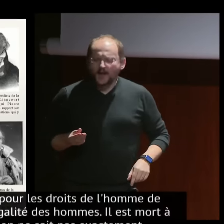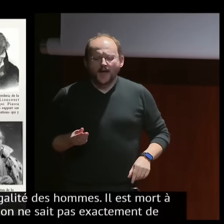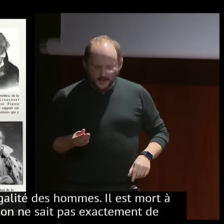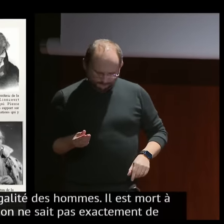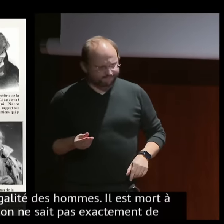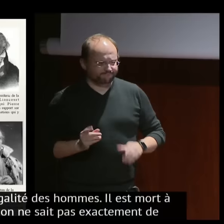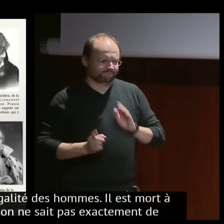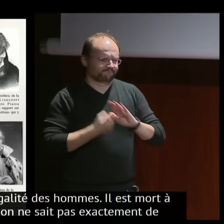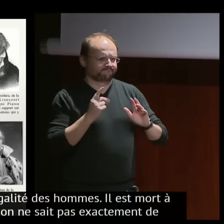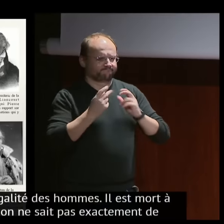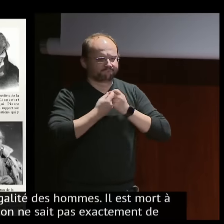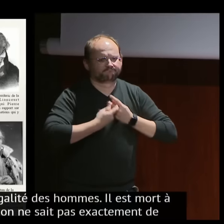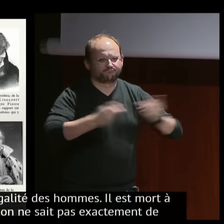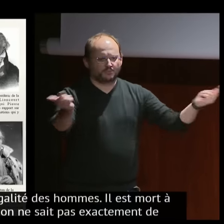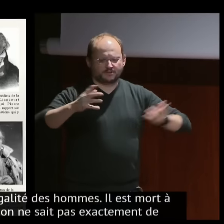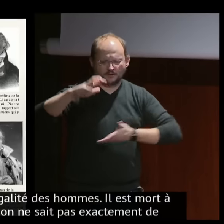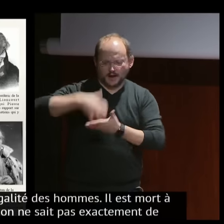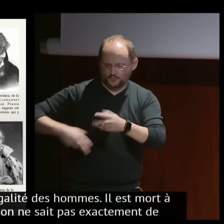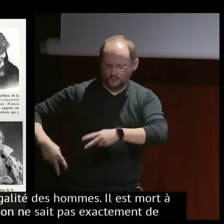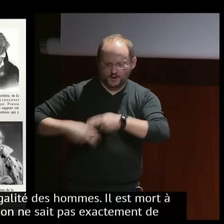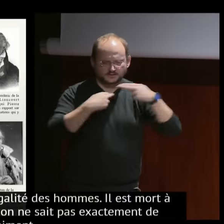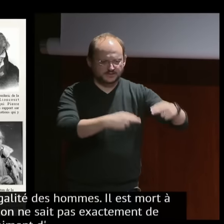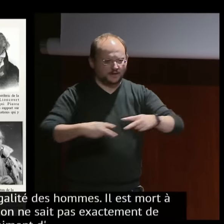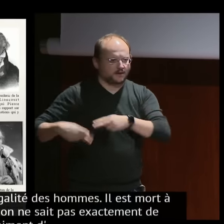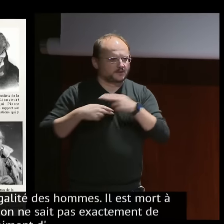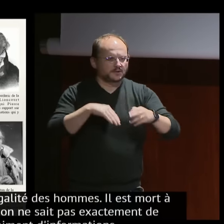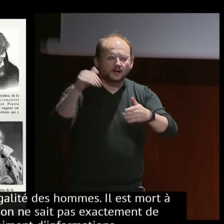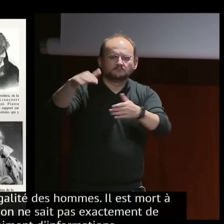vraiment d'informations. Et il a